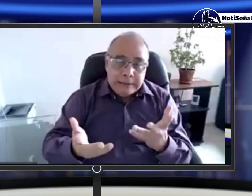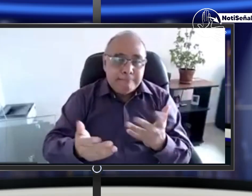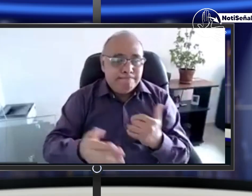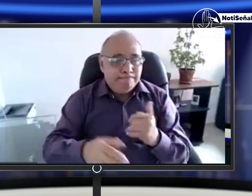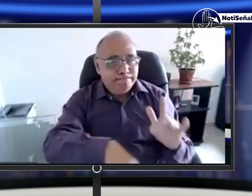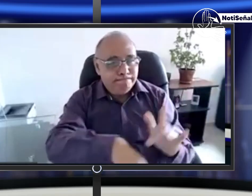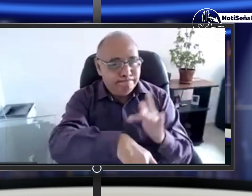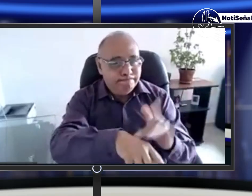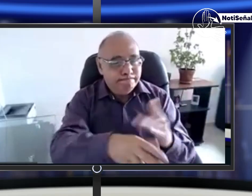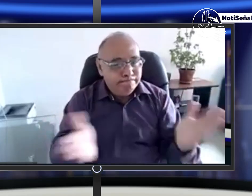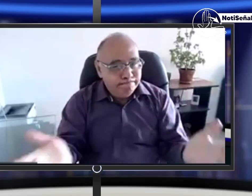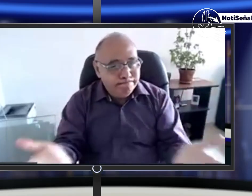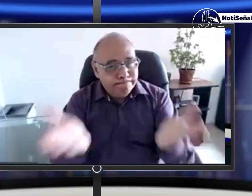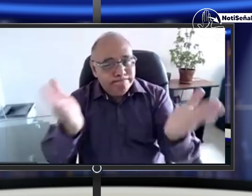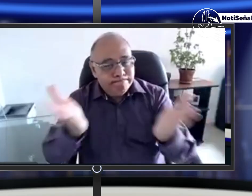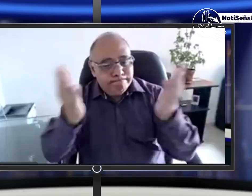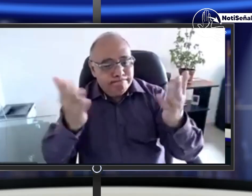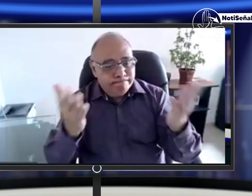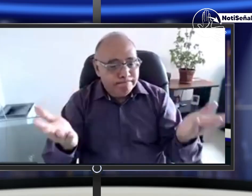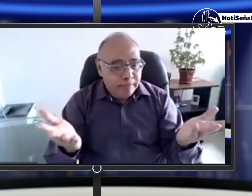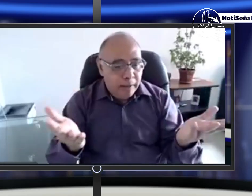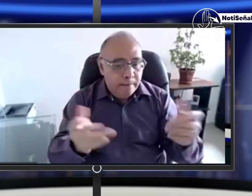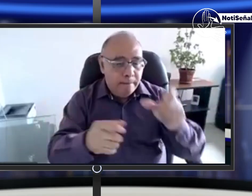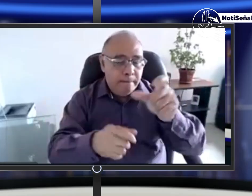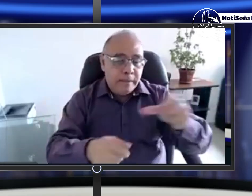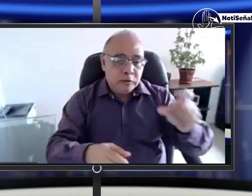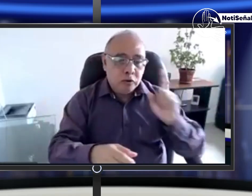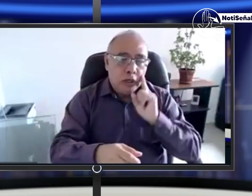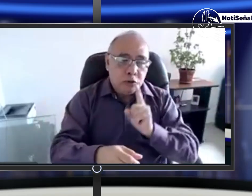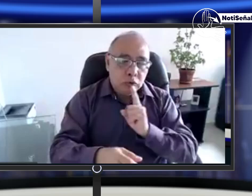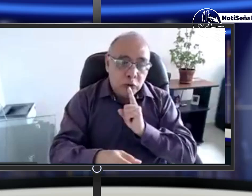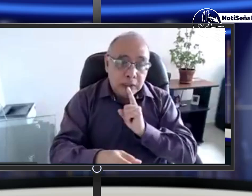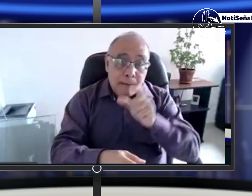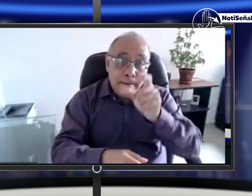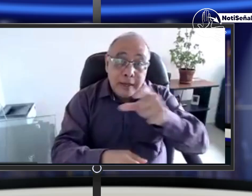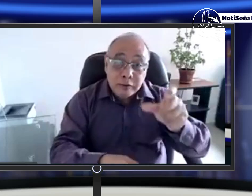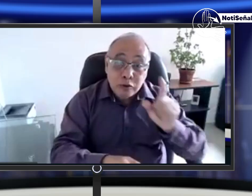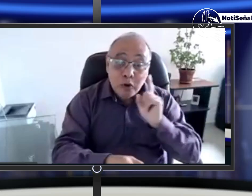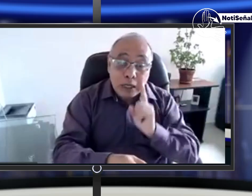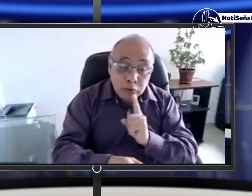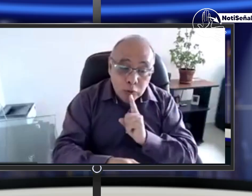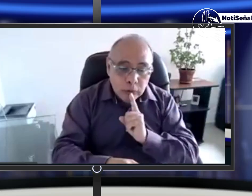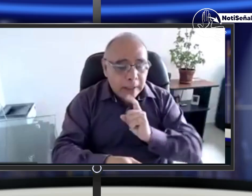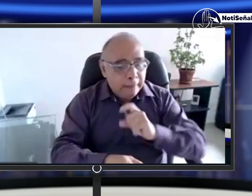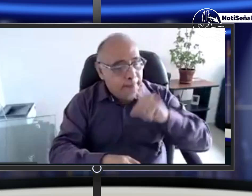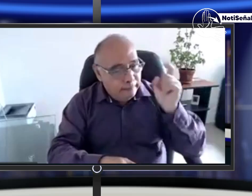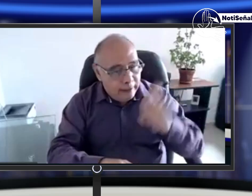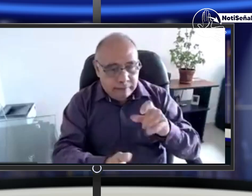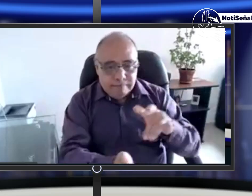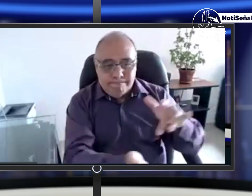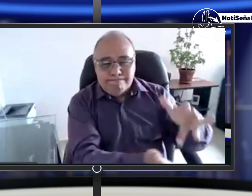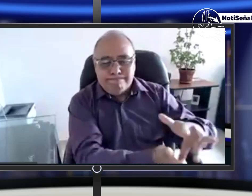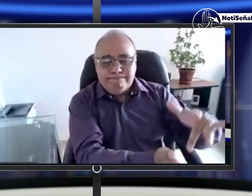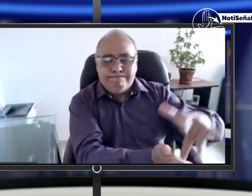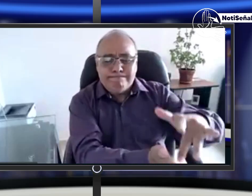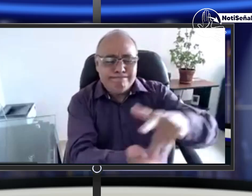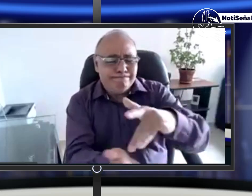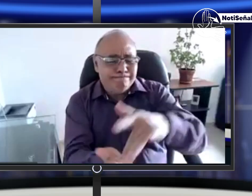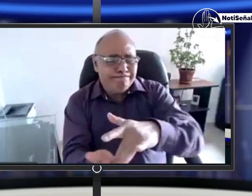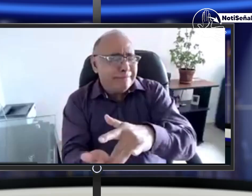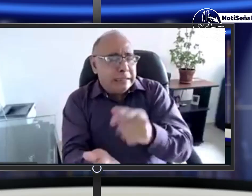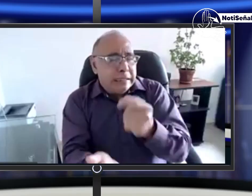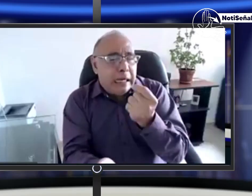que a su vez alimentan este sistema de discapacidad, por lo cual es tan importante que las personas